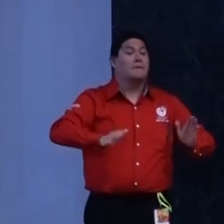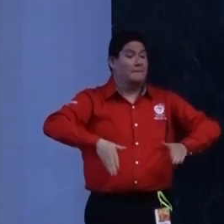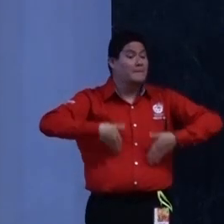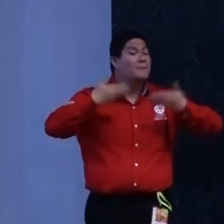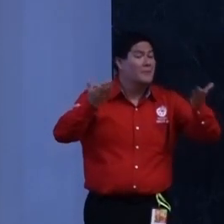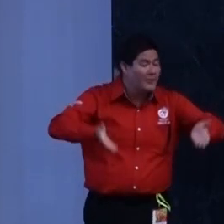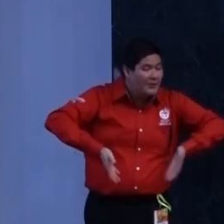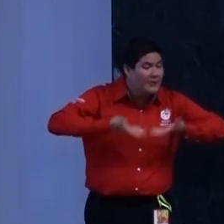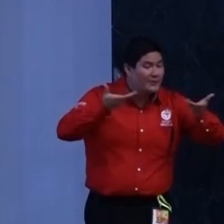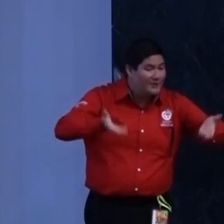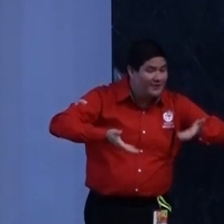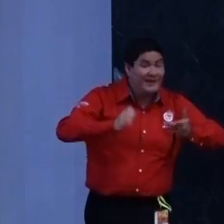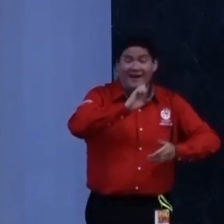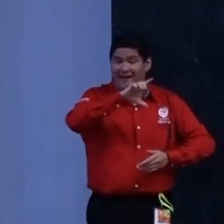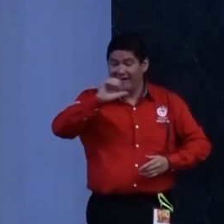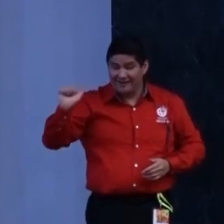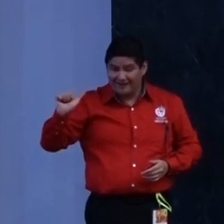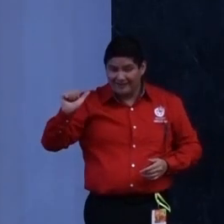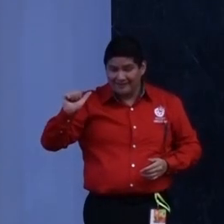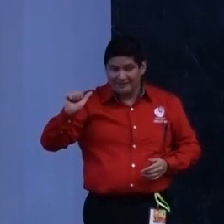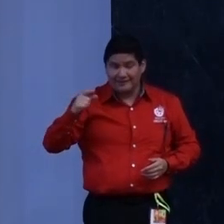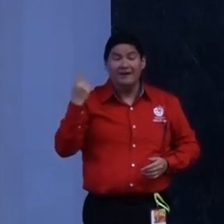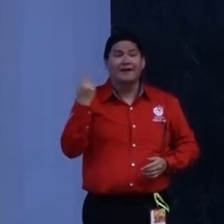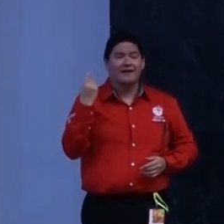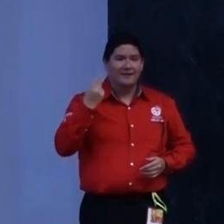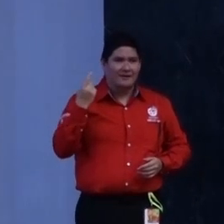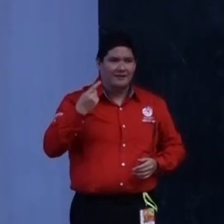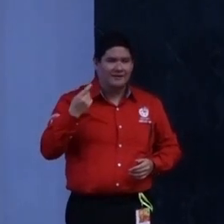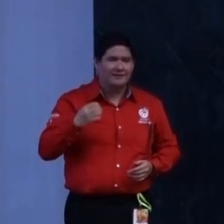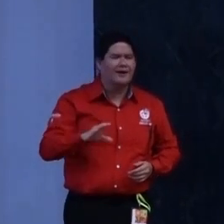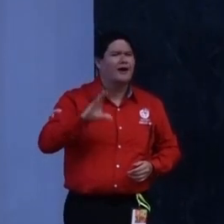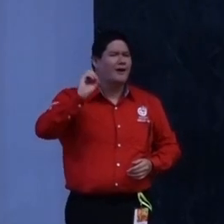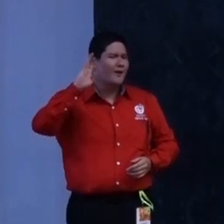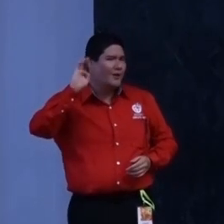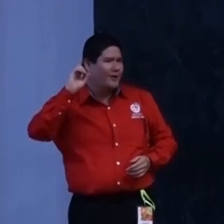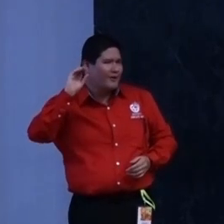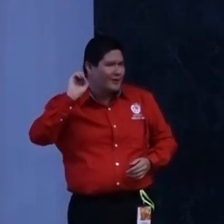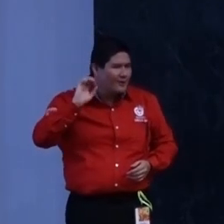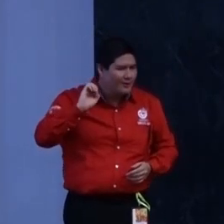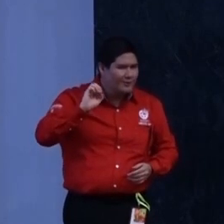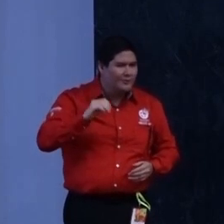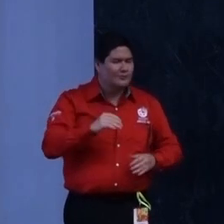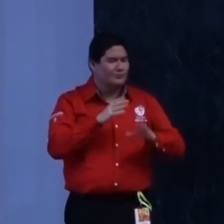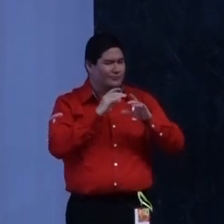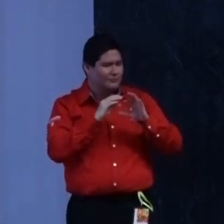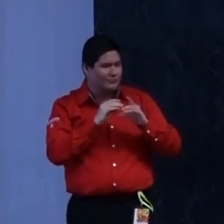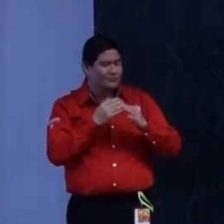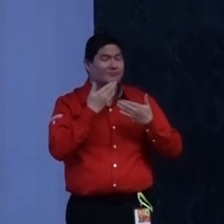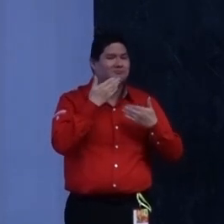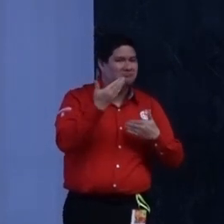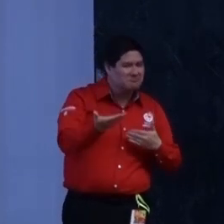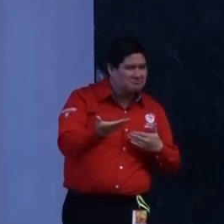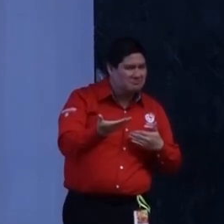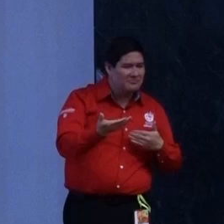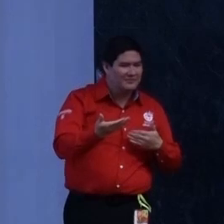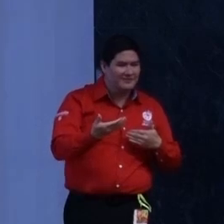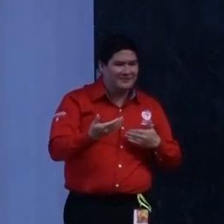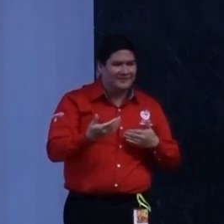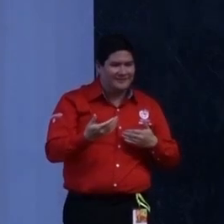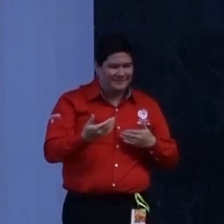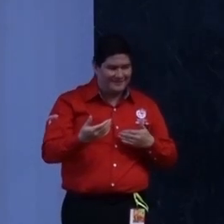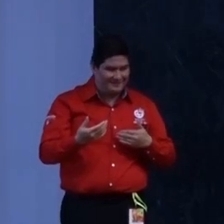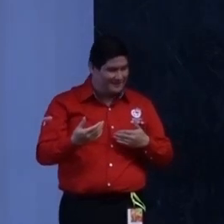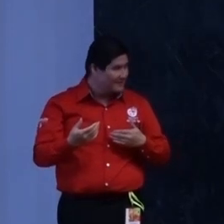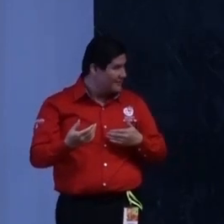motivamos a ella a que toque bien el oboe, lo va a tocar bien. También depende